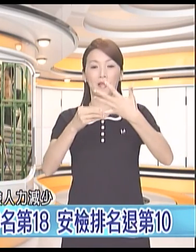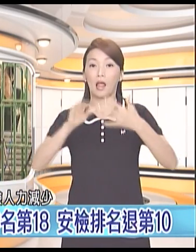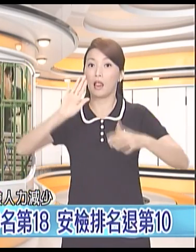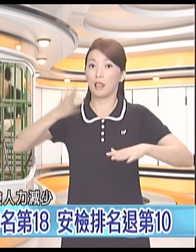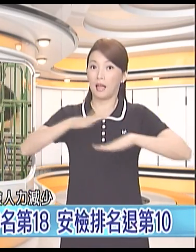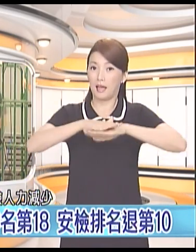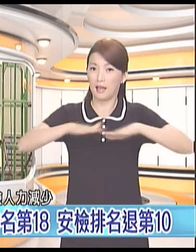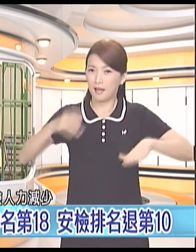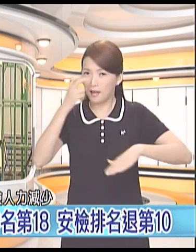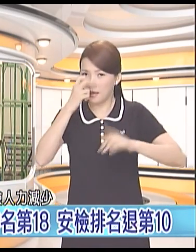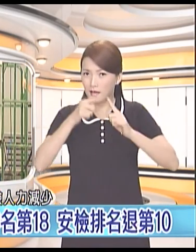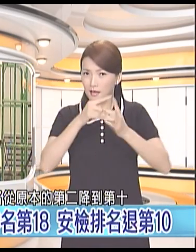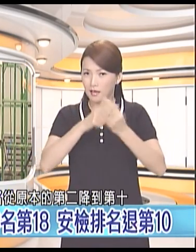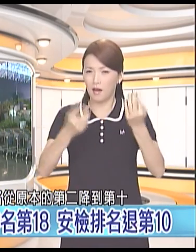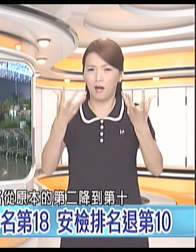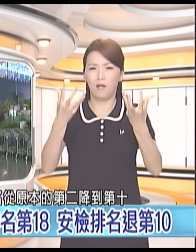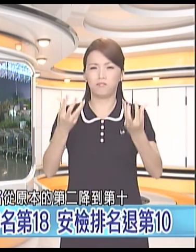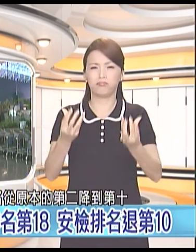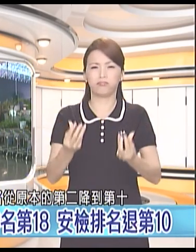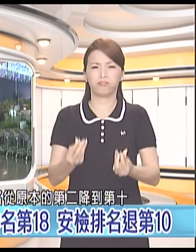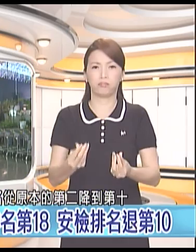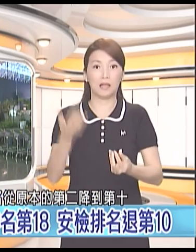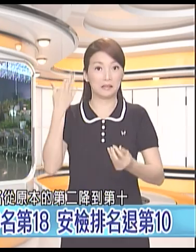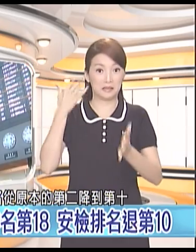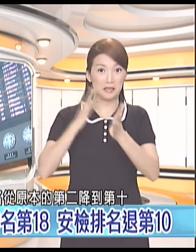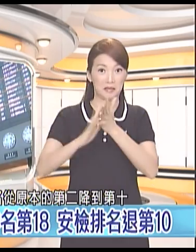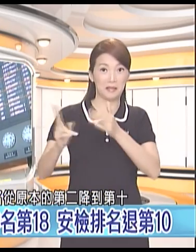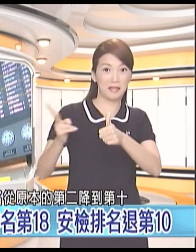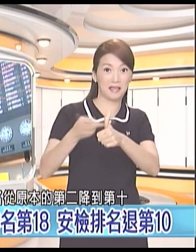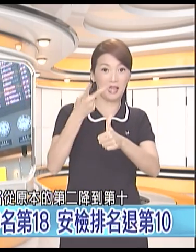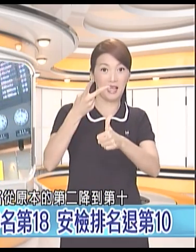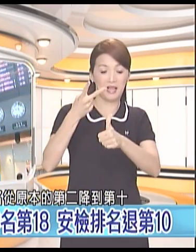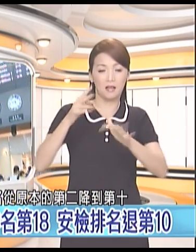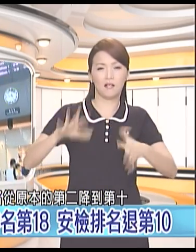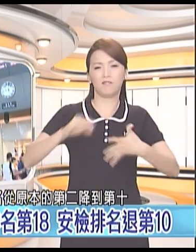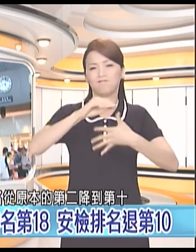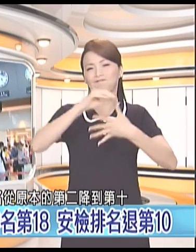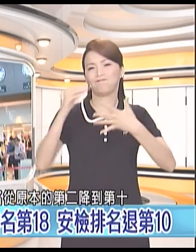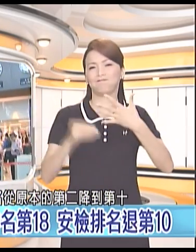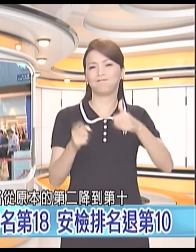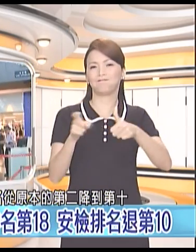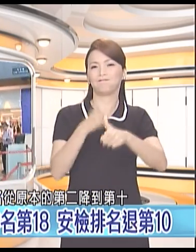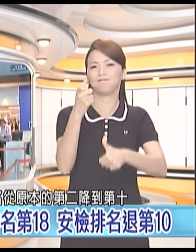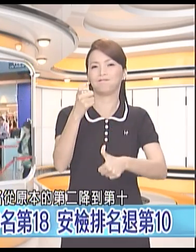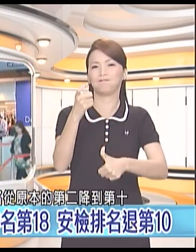人力减少，在这方面的排名从原本的第二降到第十。